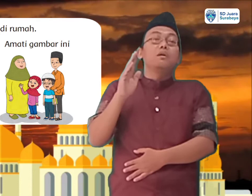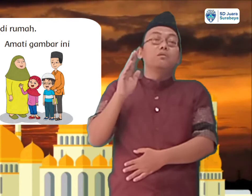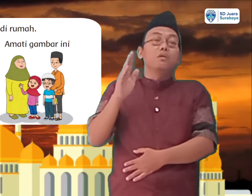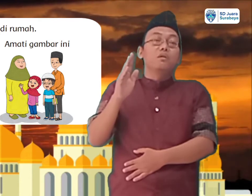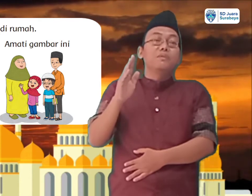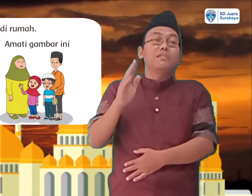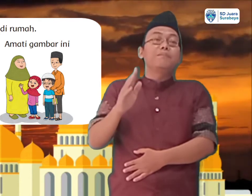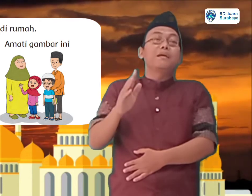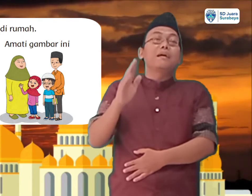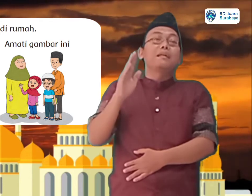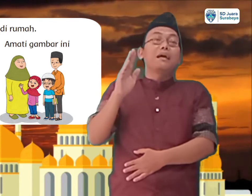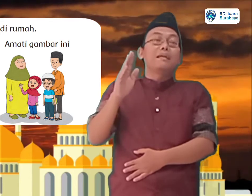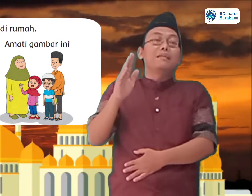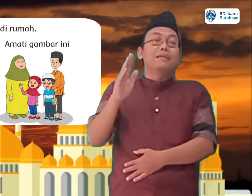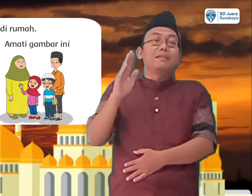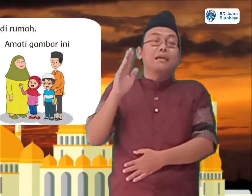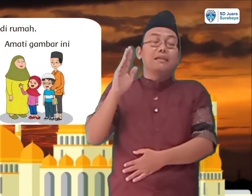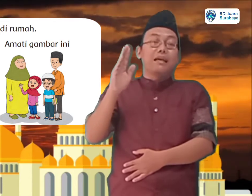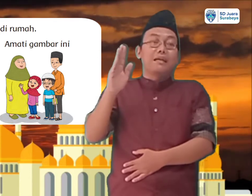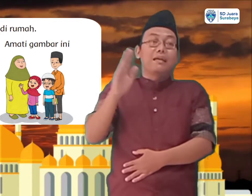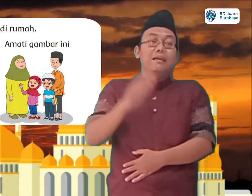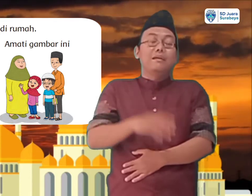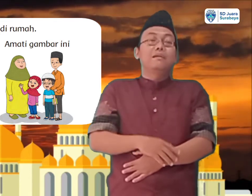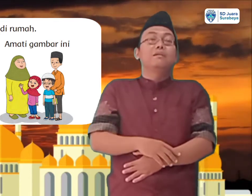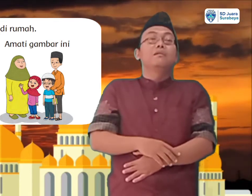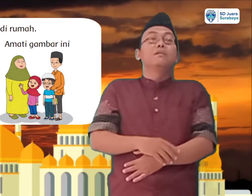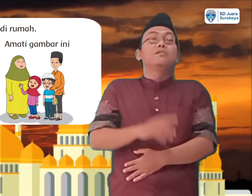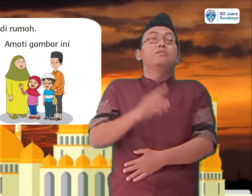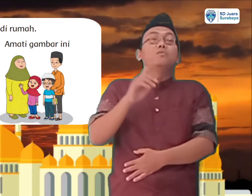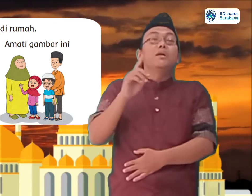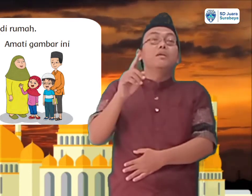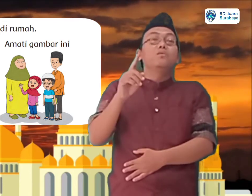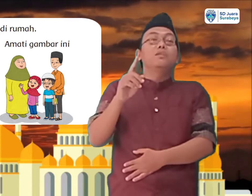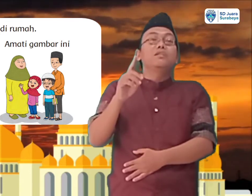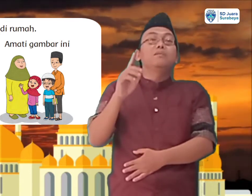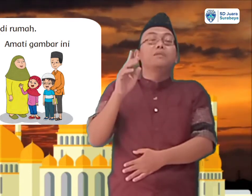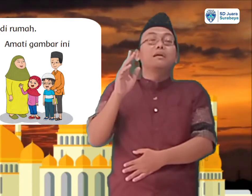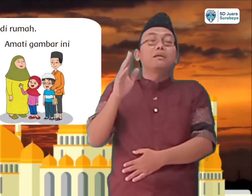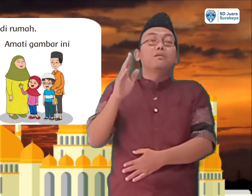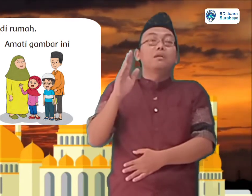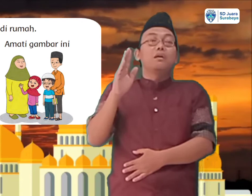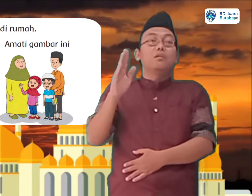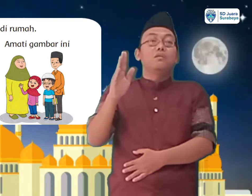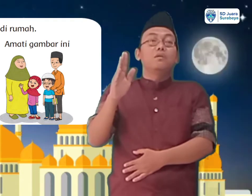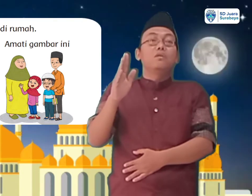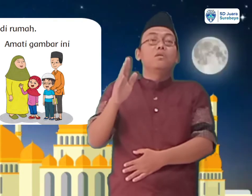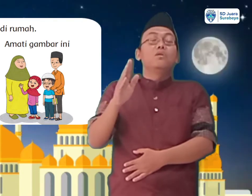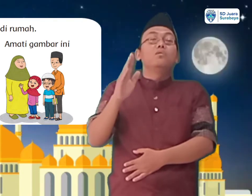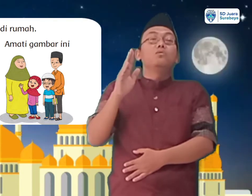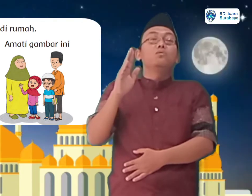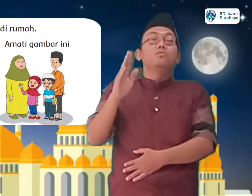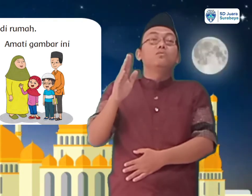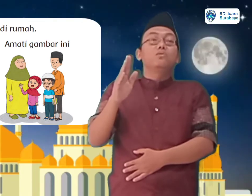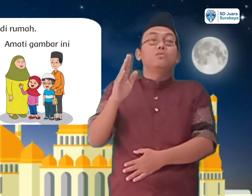adik dan kakak. Semua itu diciptakan oleh Allah untuk saling bekerja